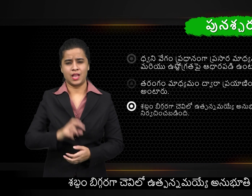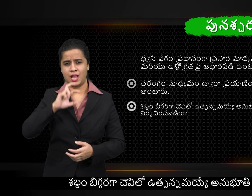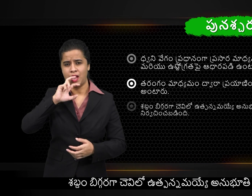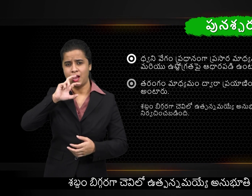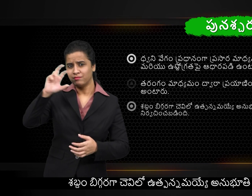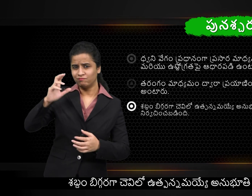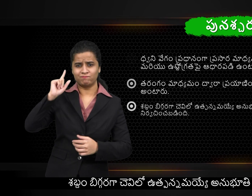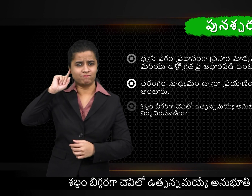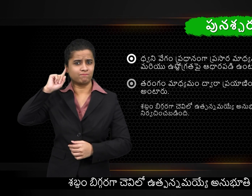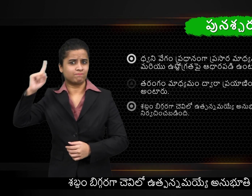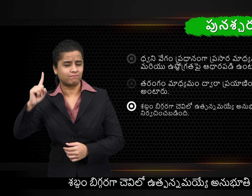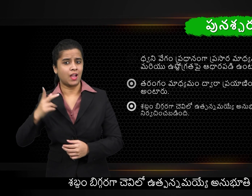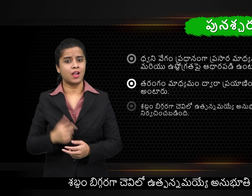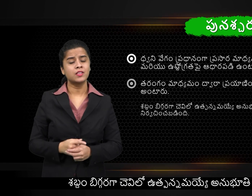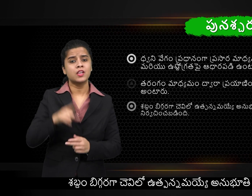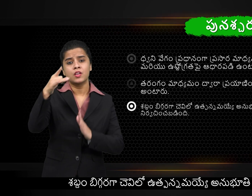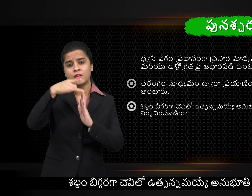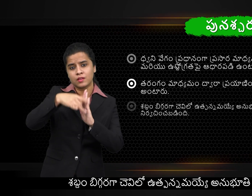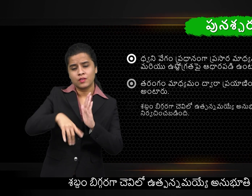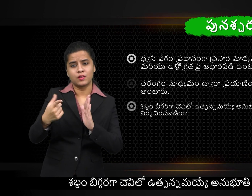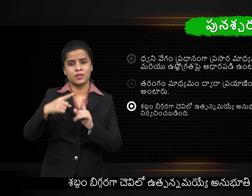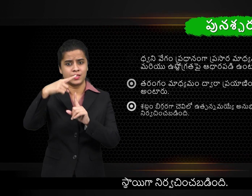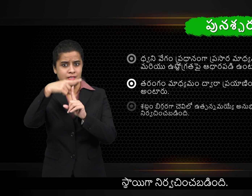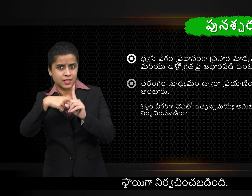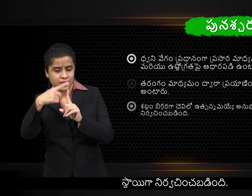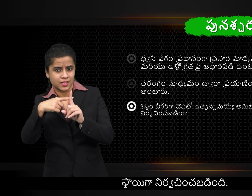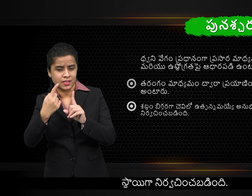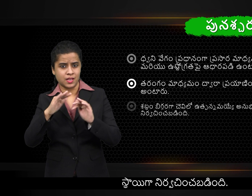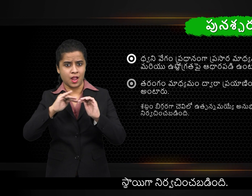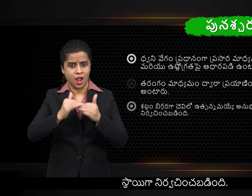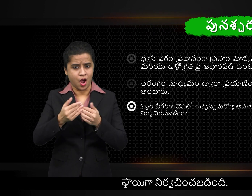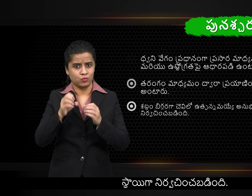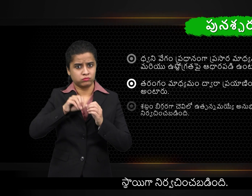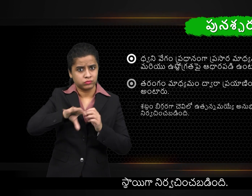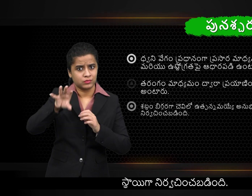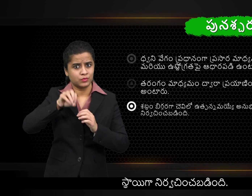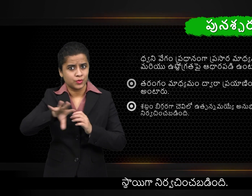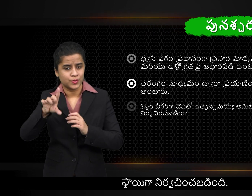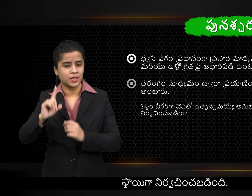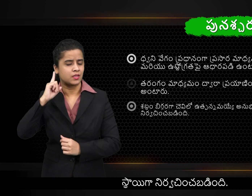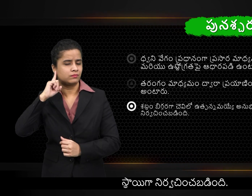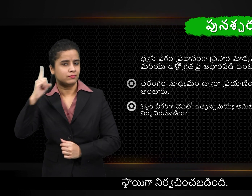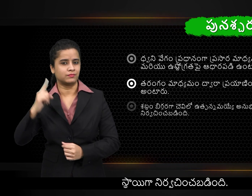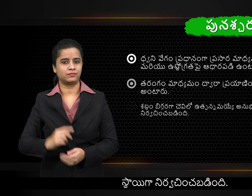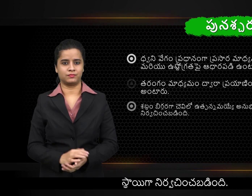శబ్దం బిగ్గరగా చెవిలో ఉత్పన్నమయ్యే అనుభూతి యొక్క స్థాయిగా నిర్వచించబడింది.